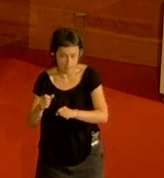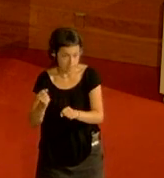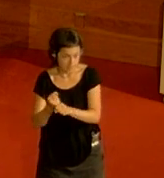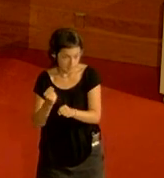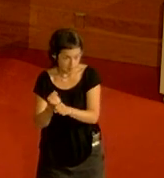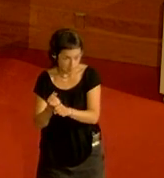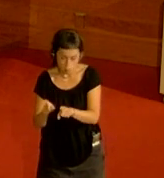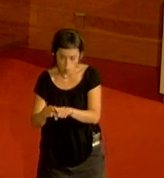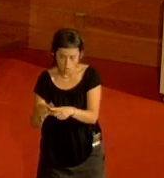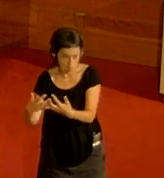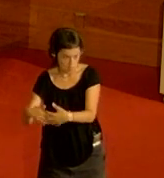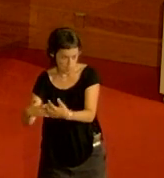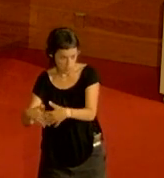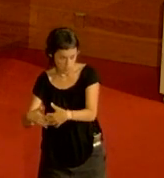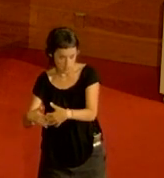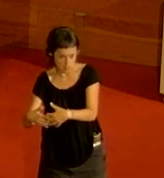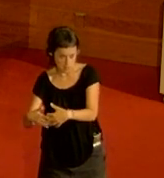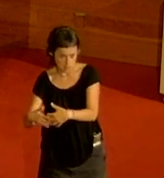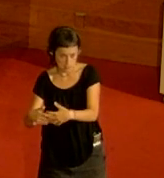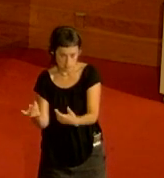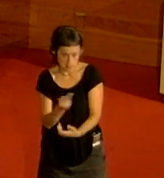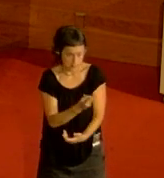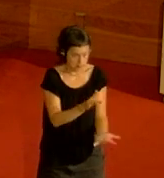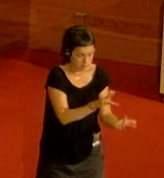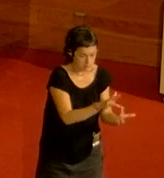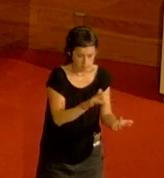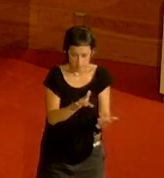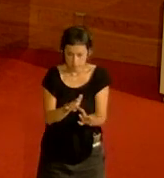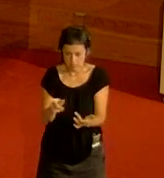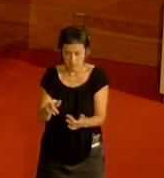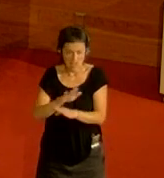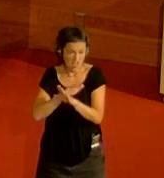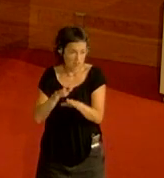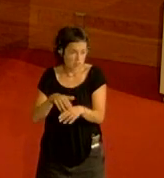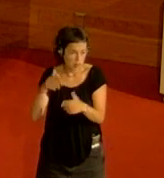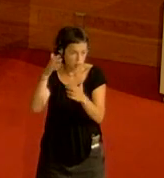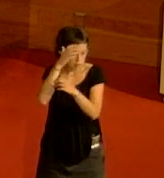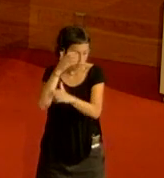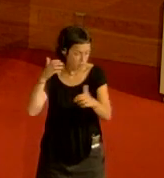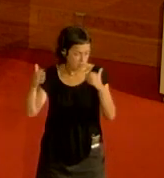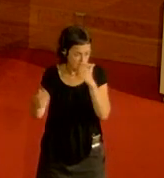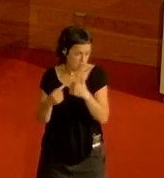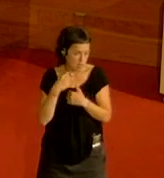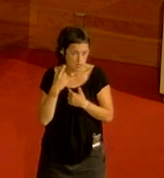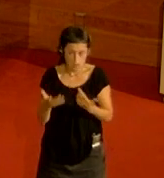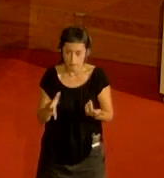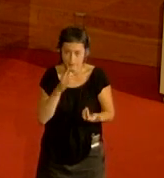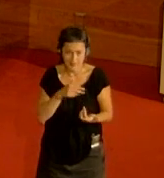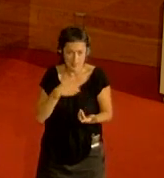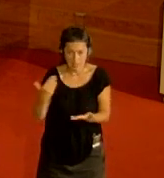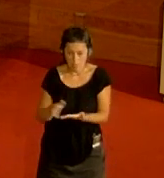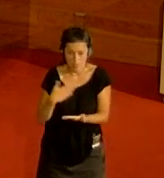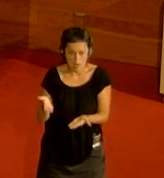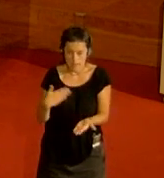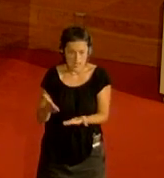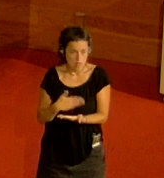eem ponen que que pierden la empatía en favor de la eficacia que que que no no no